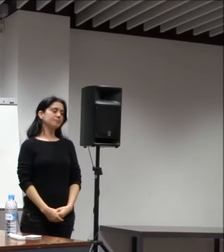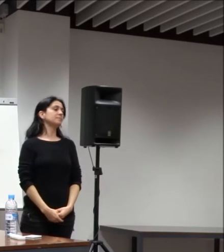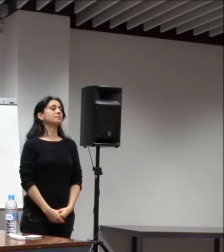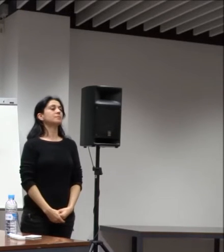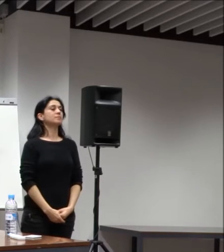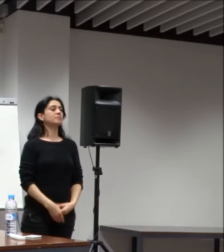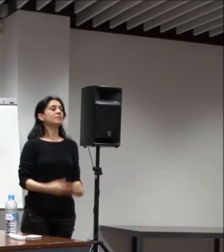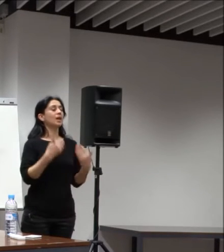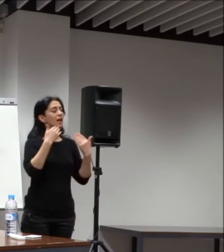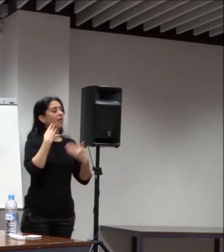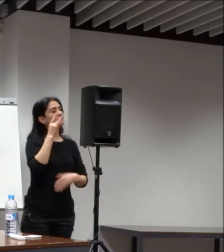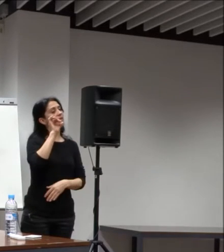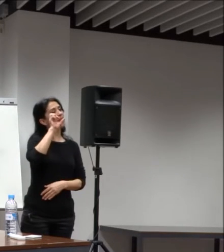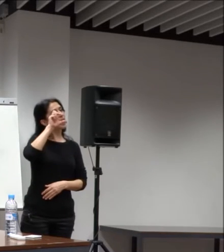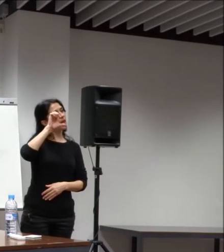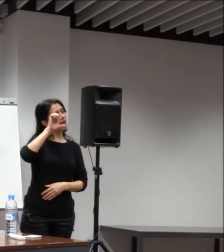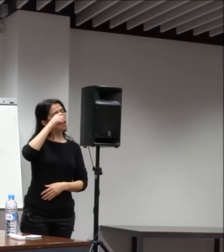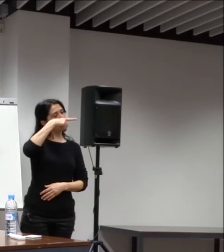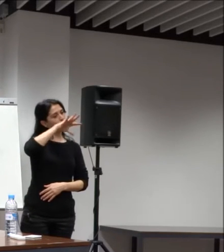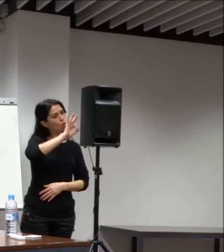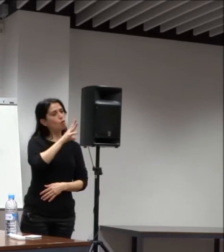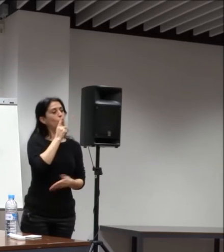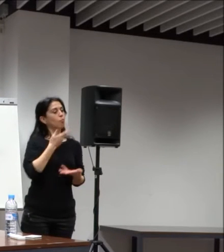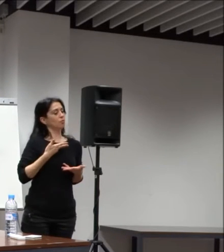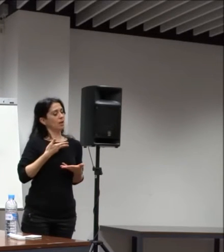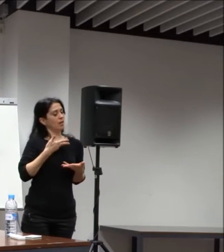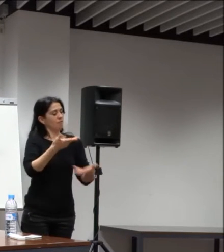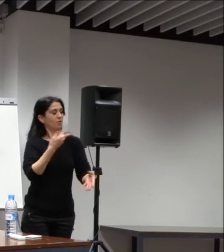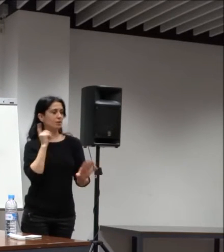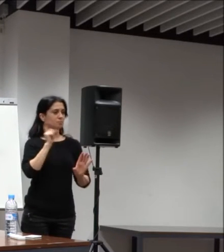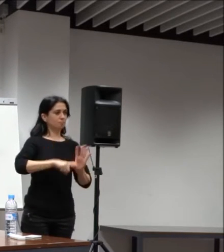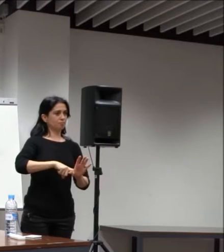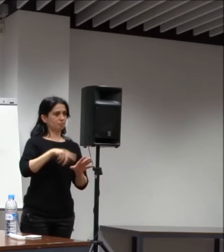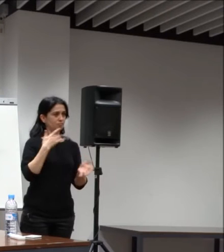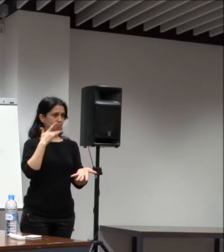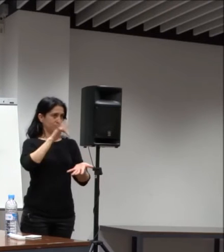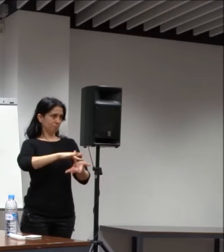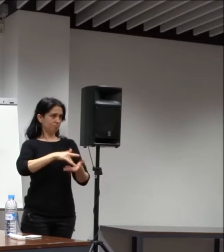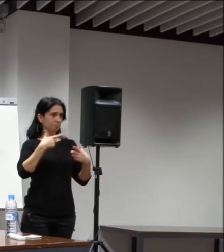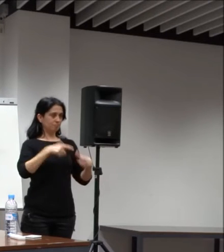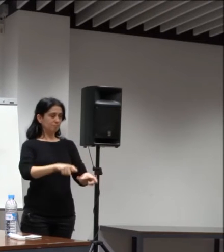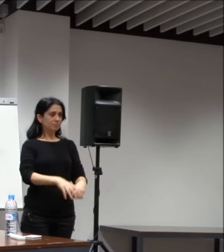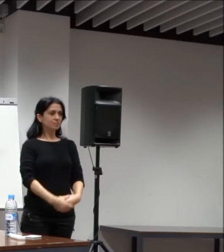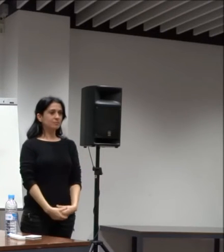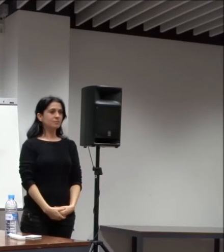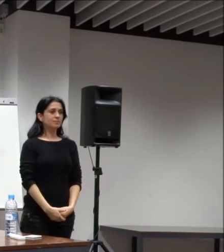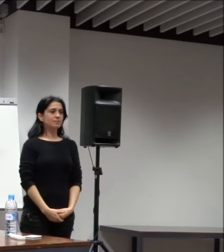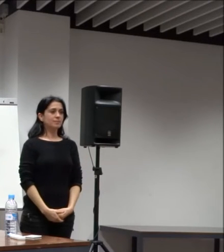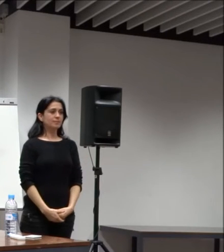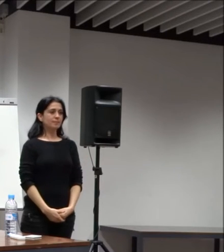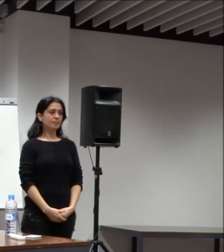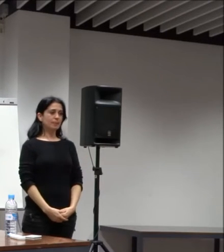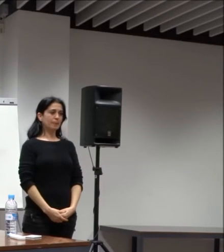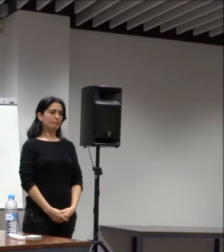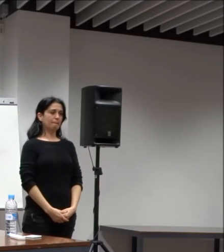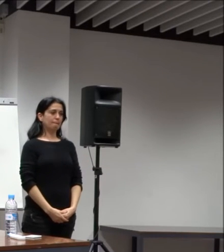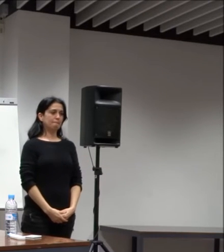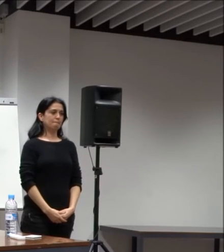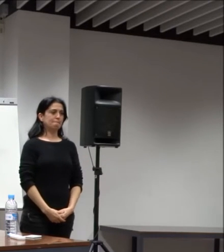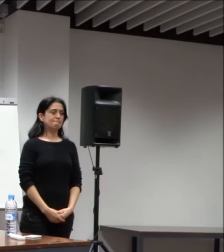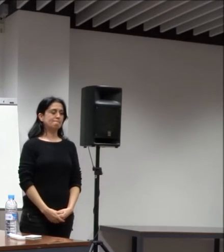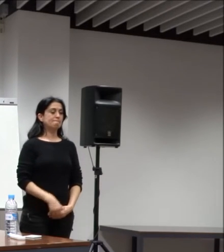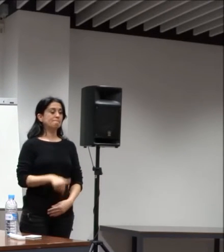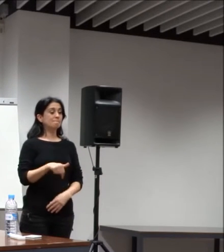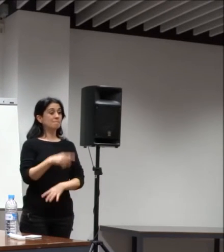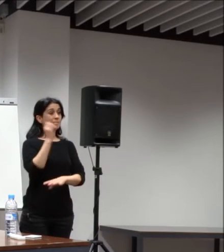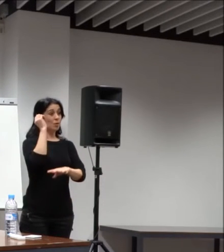A Diego por habernos invitado a participar en estas sesiones y obviamente en esta ponencia,